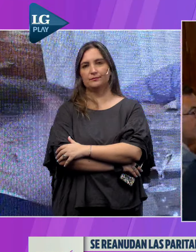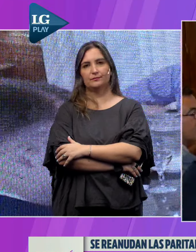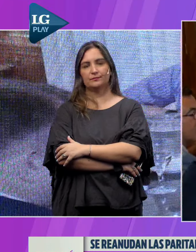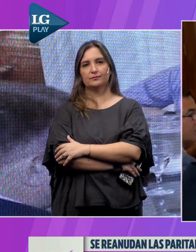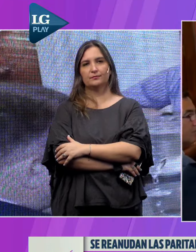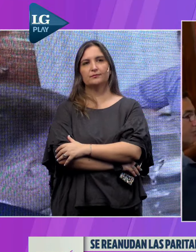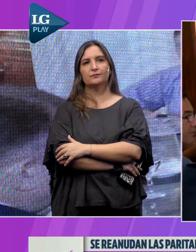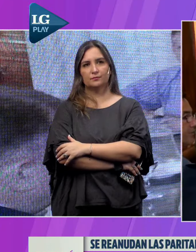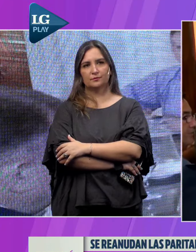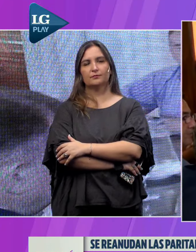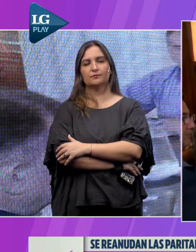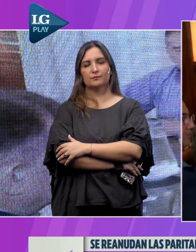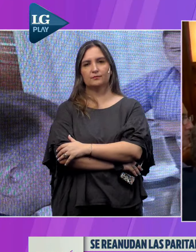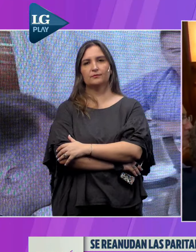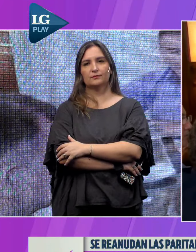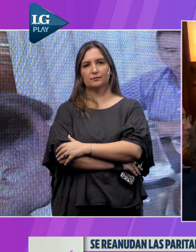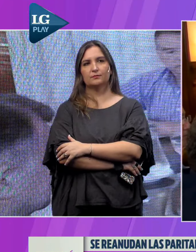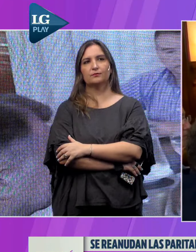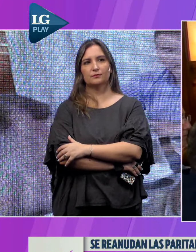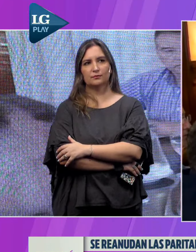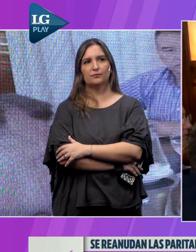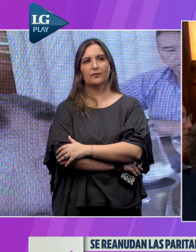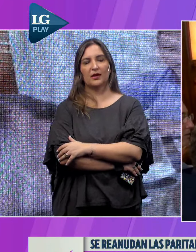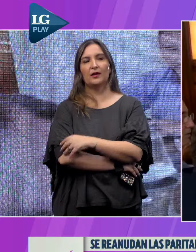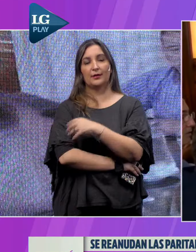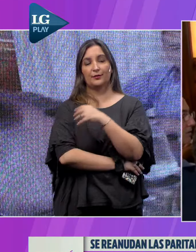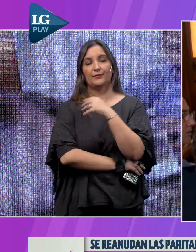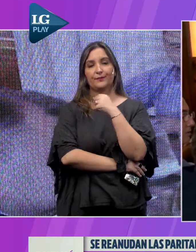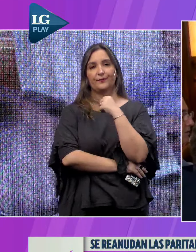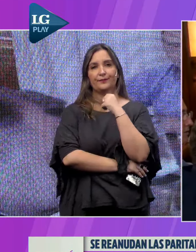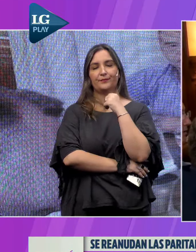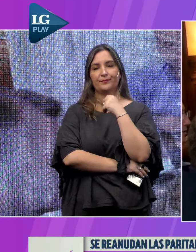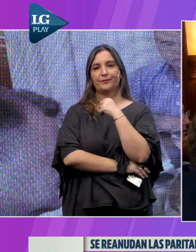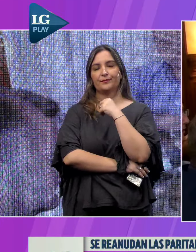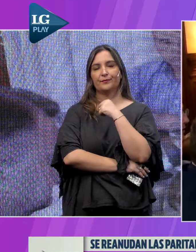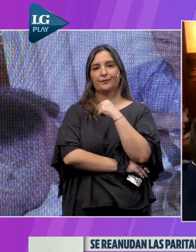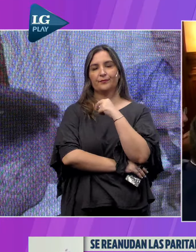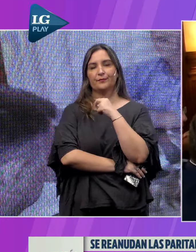lo reconoce a eso, a lo mejor no se lo siente. Claro. Por eso